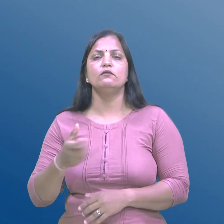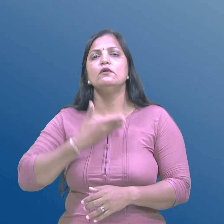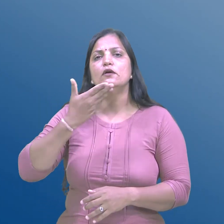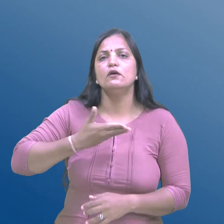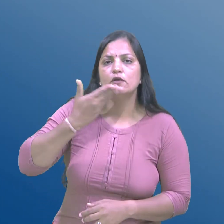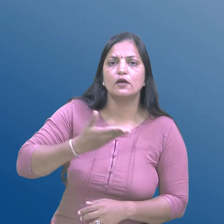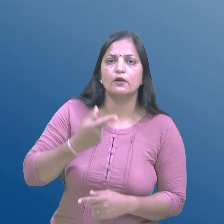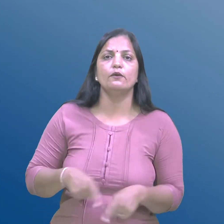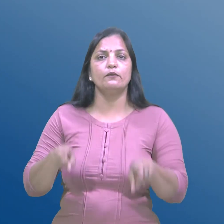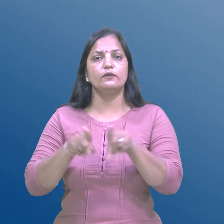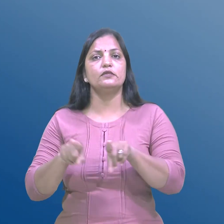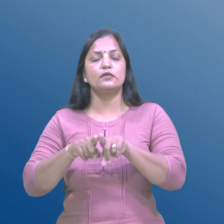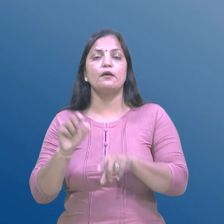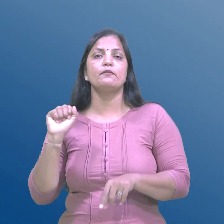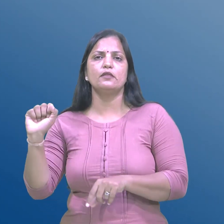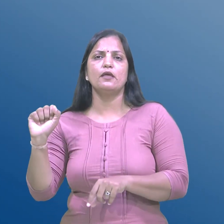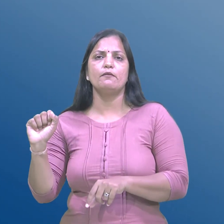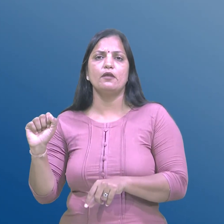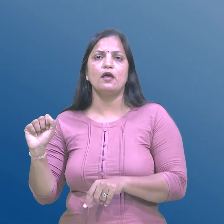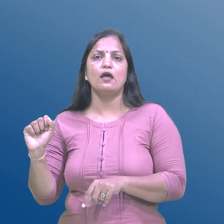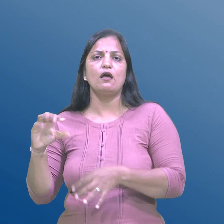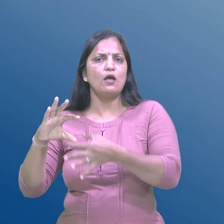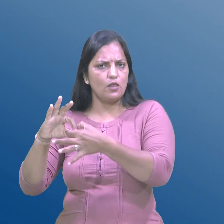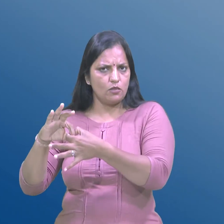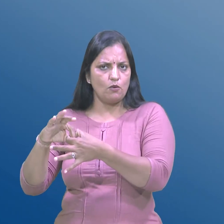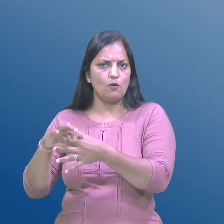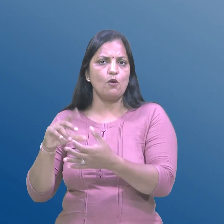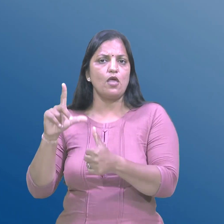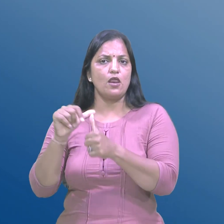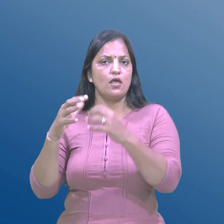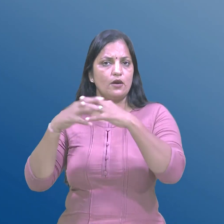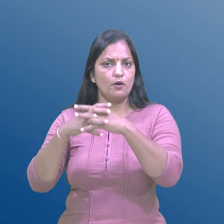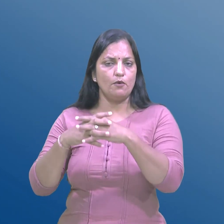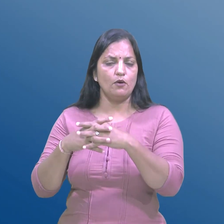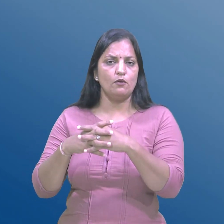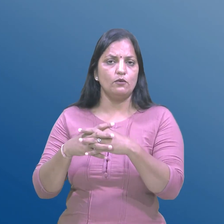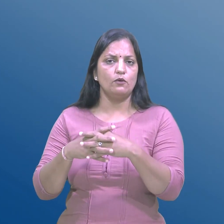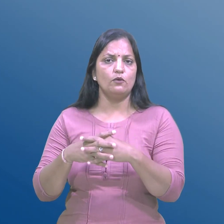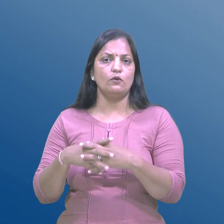રીતે તેમના વતી કાનૂની રીતે બાધ્ય નિર્ણયો લઈ શકે.